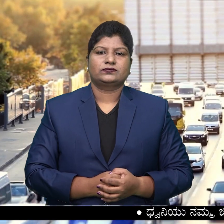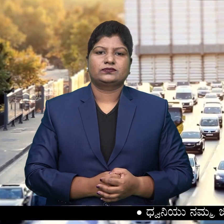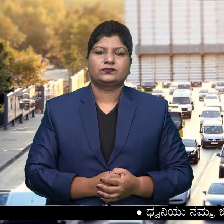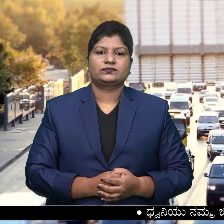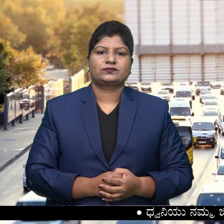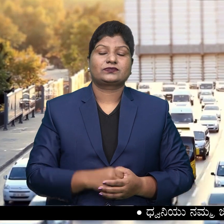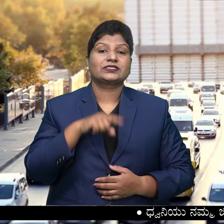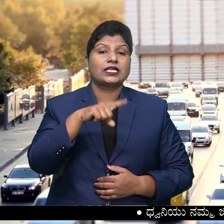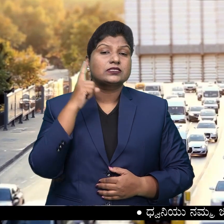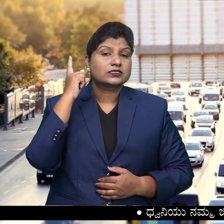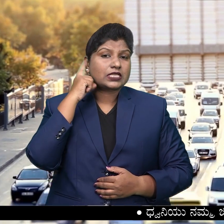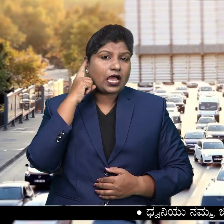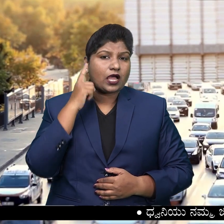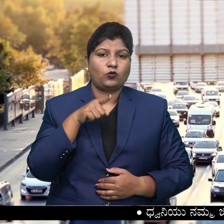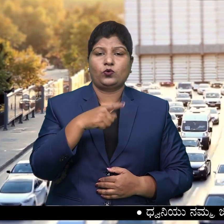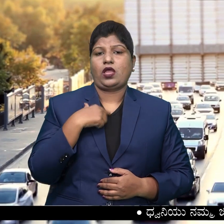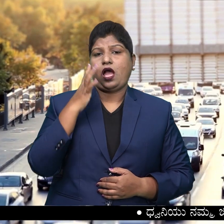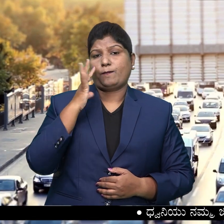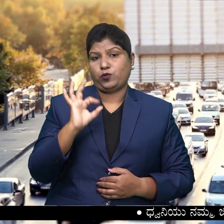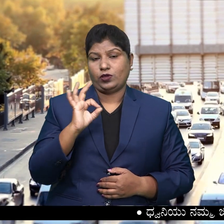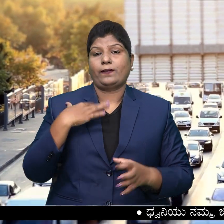ಧ್ವನಿಯು ನಮ್ಮ ಜೀವನದ ಅತ್ಯಗತ್ಯ ಭಾಗವಾಗಿದೆ.